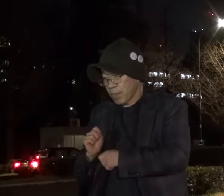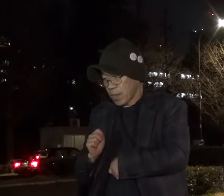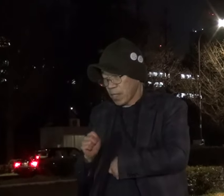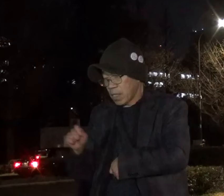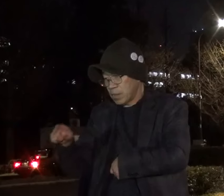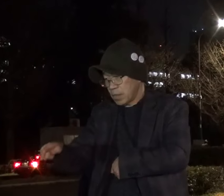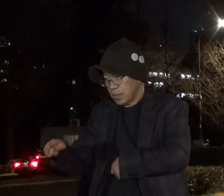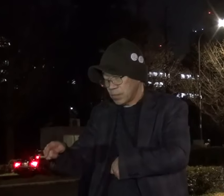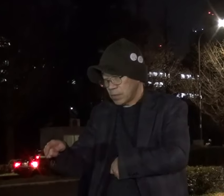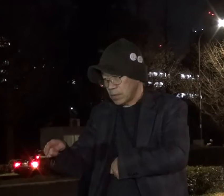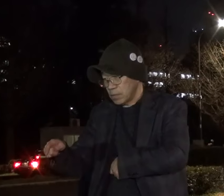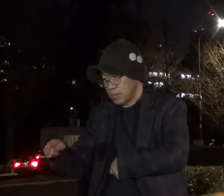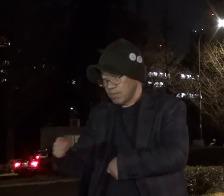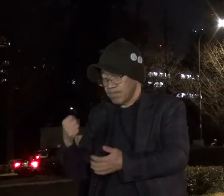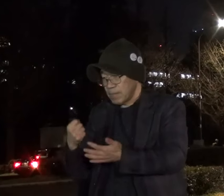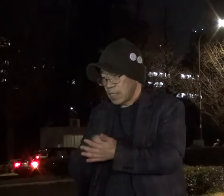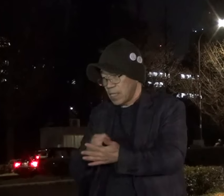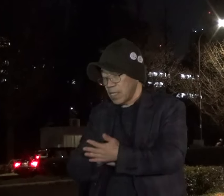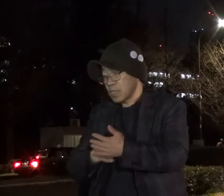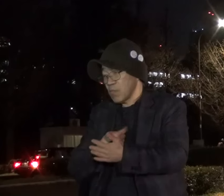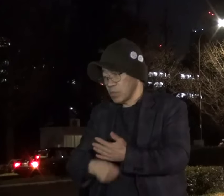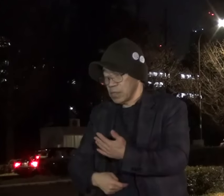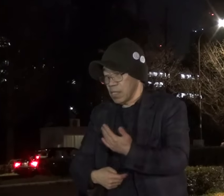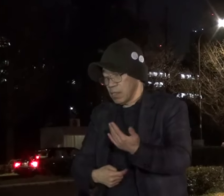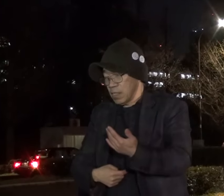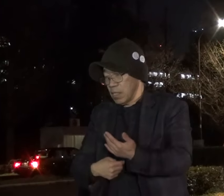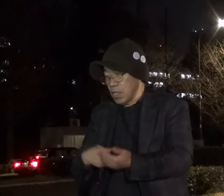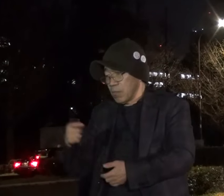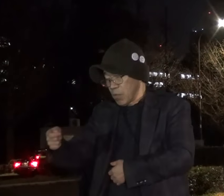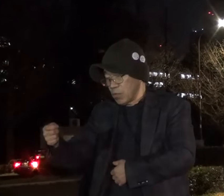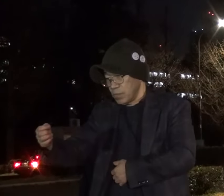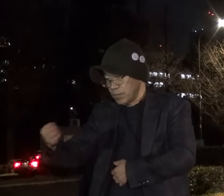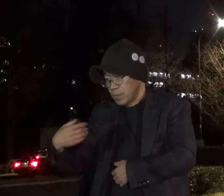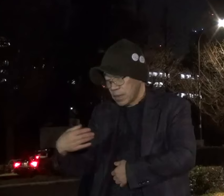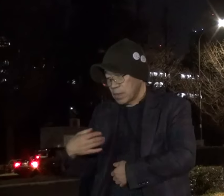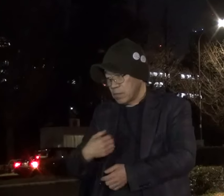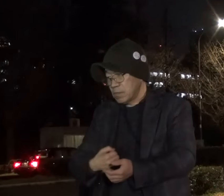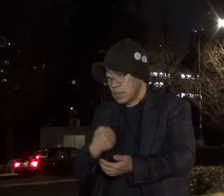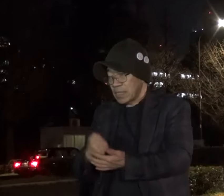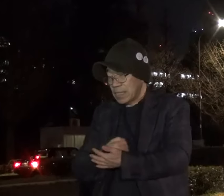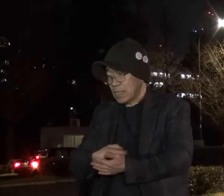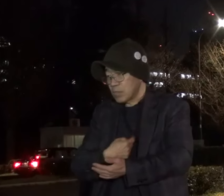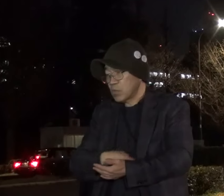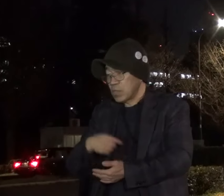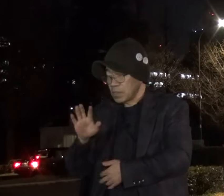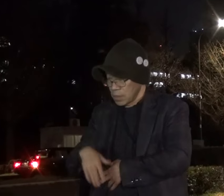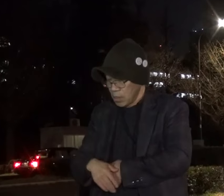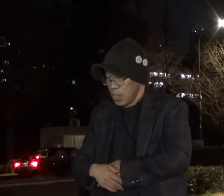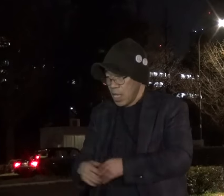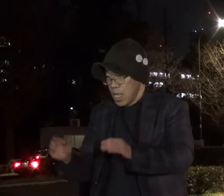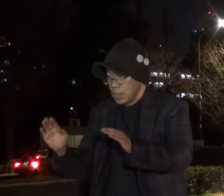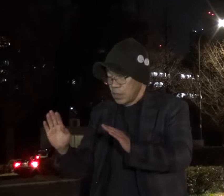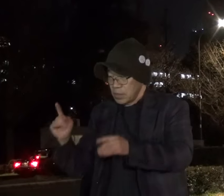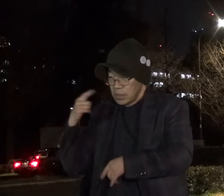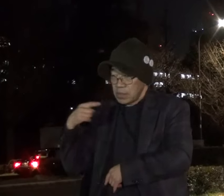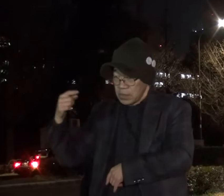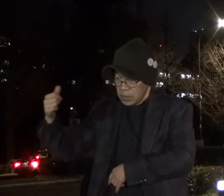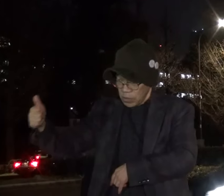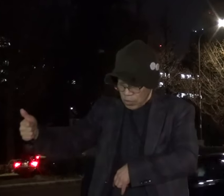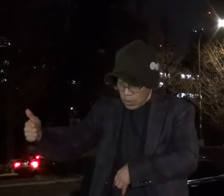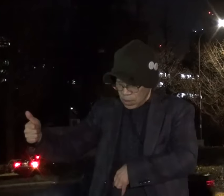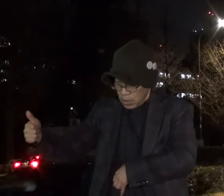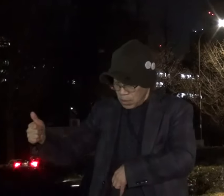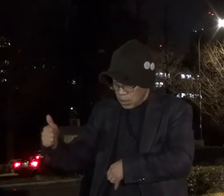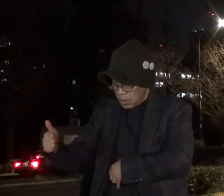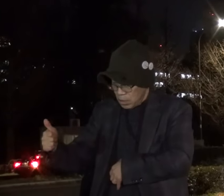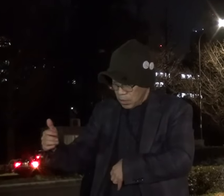気持ちでいっぱいでした。事故が起きる前は父の通院に付き添ったり身の回りの世話もしていたのに、避難生活の